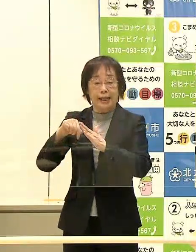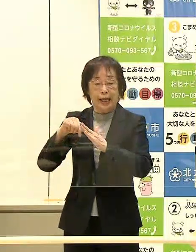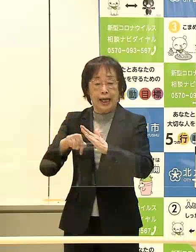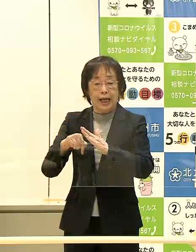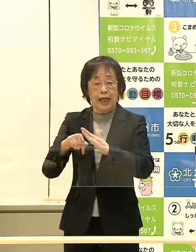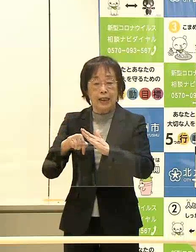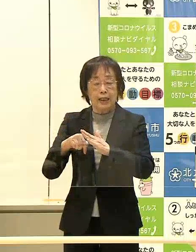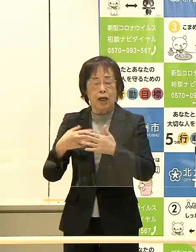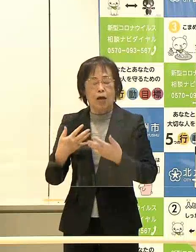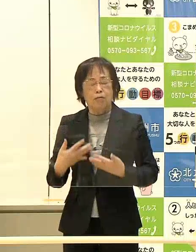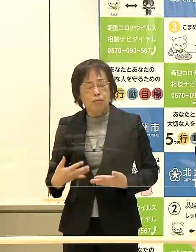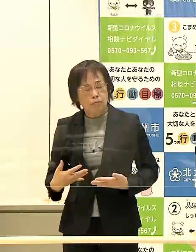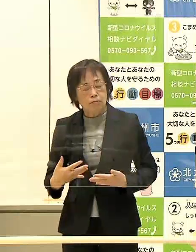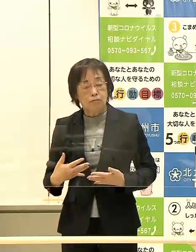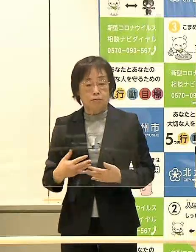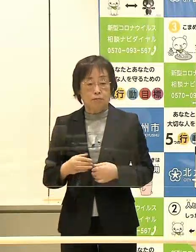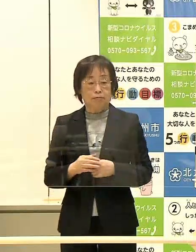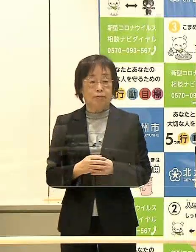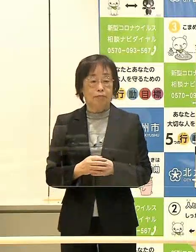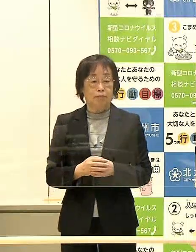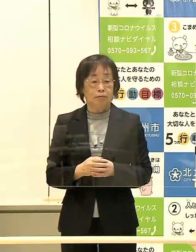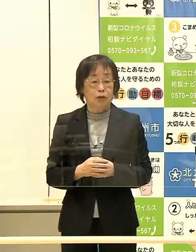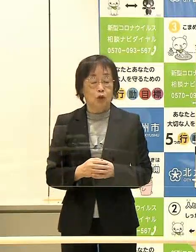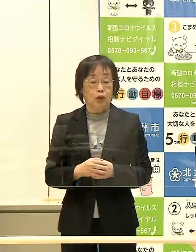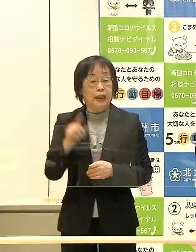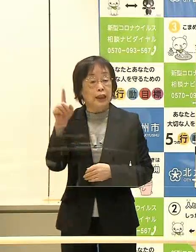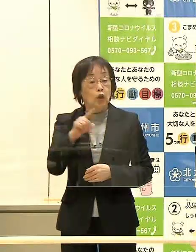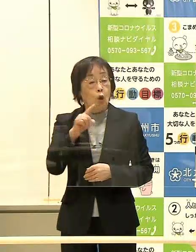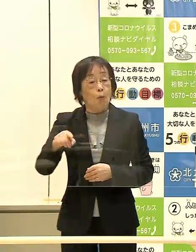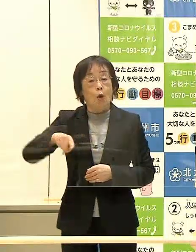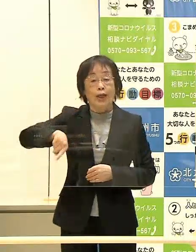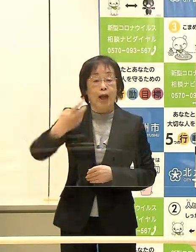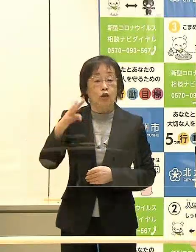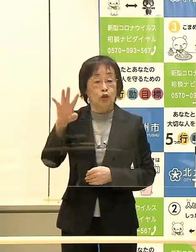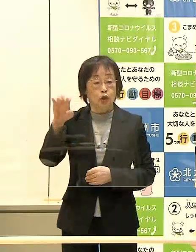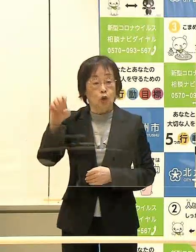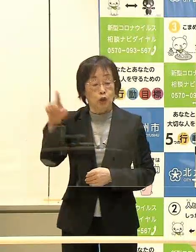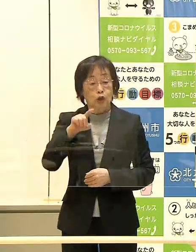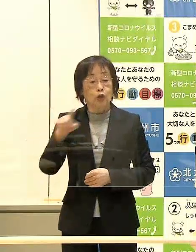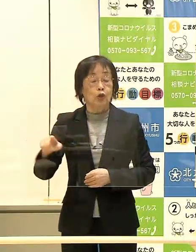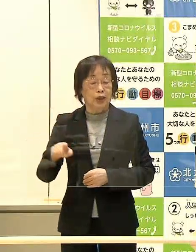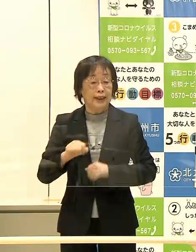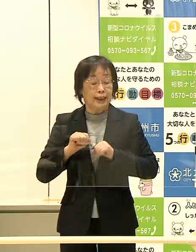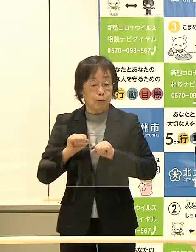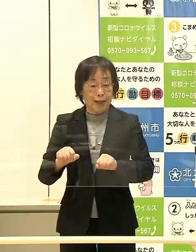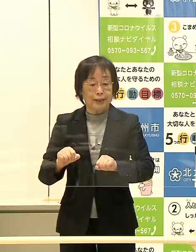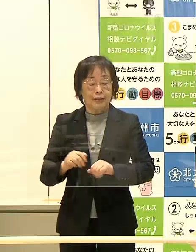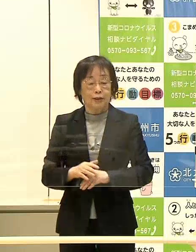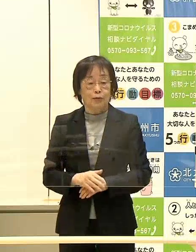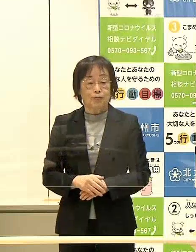なっていない調整中というの方がですね140人を超えております